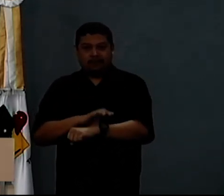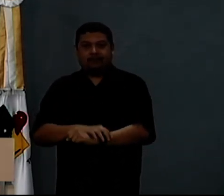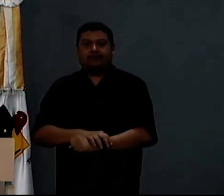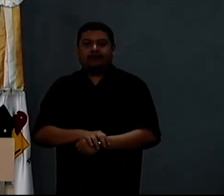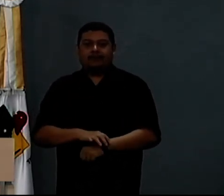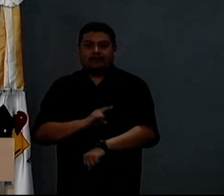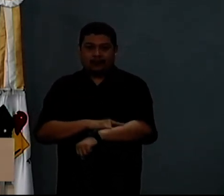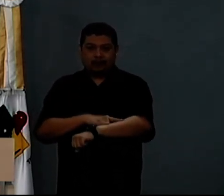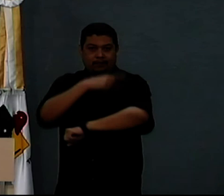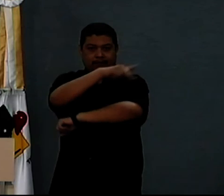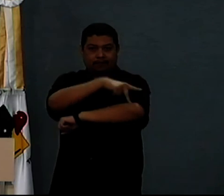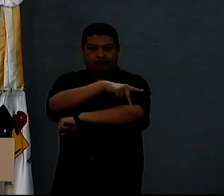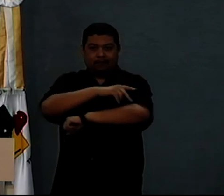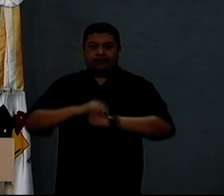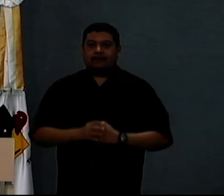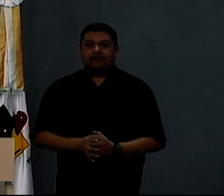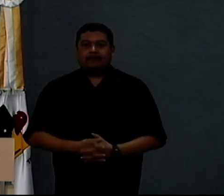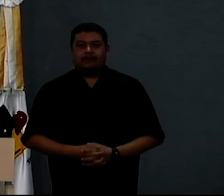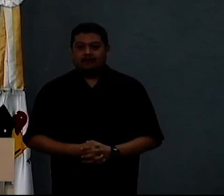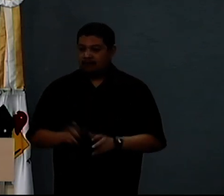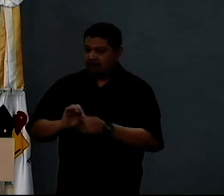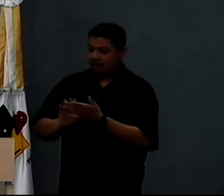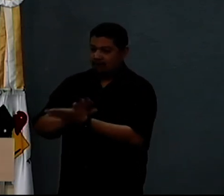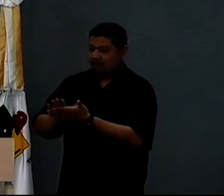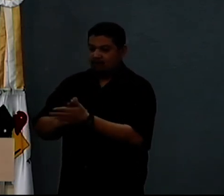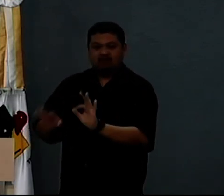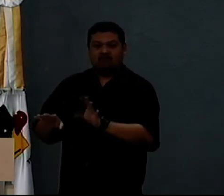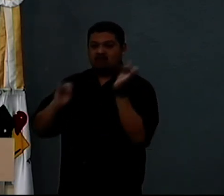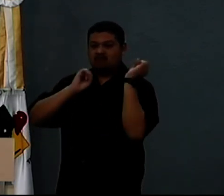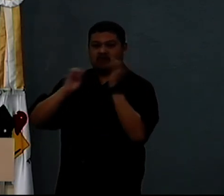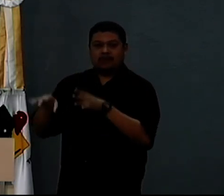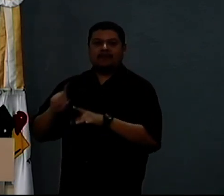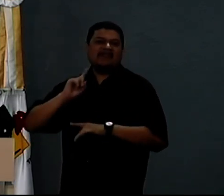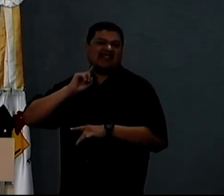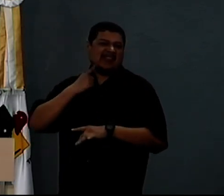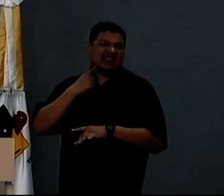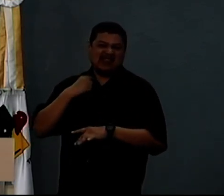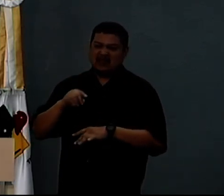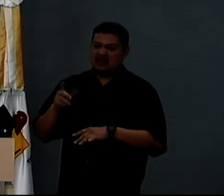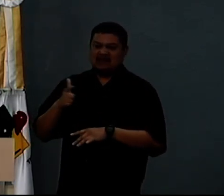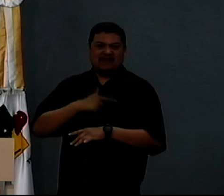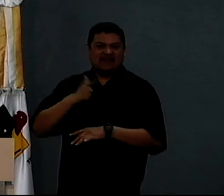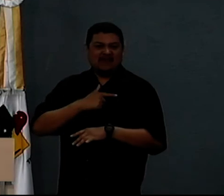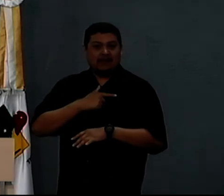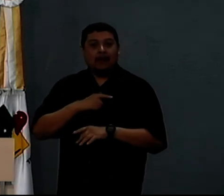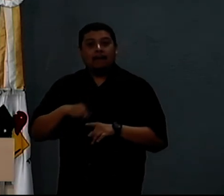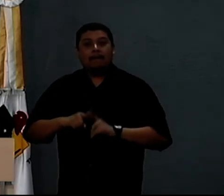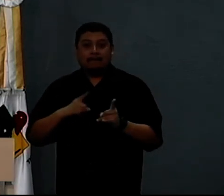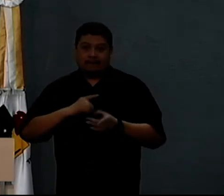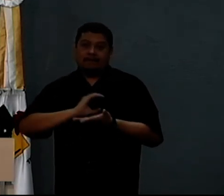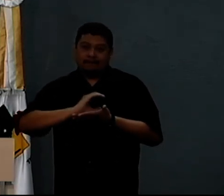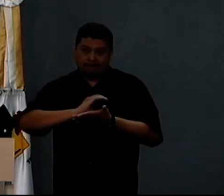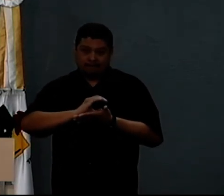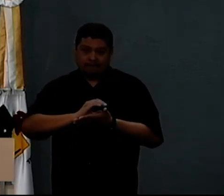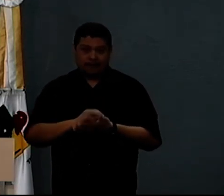no banheiro lá da praça, não se foi feito praticamente nada, está lá abandonado, todo sujo, e nós temos dinheiro para executar isso aí. Queria deixar um